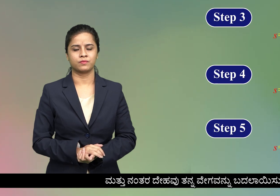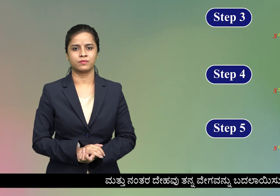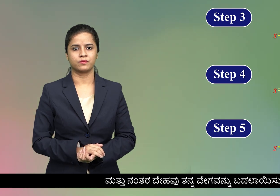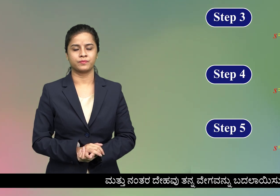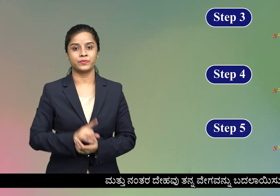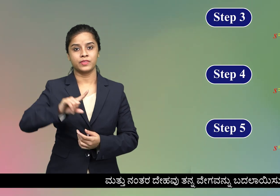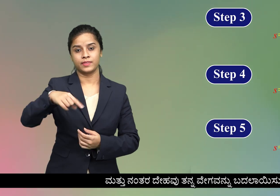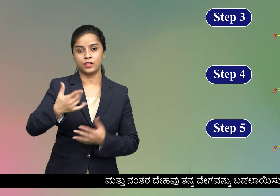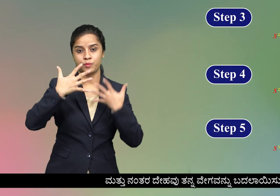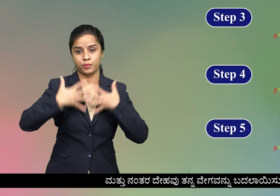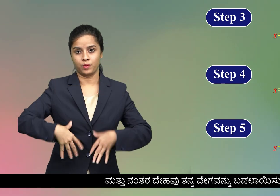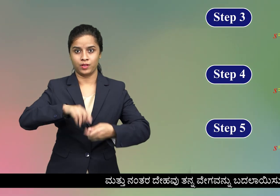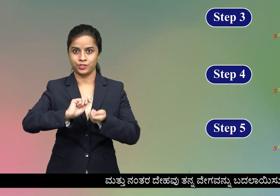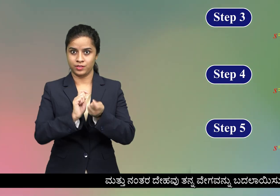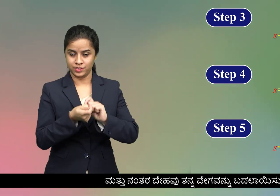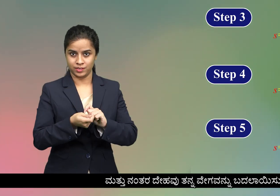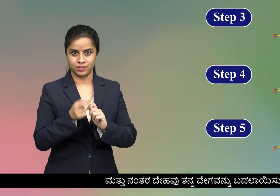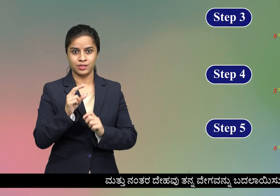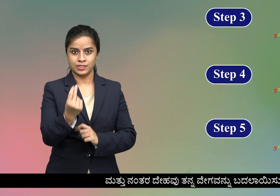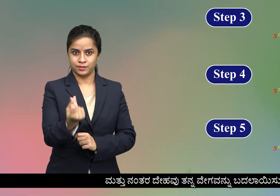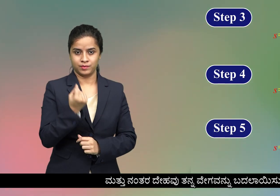ಮತ್ತು ನಂತರ ದೇಹವು ತನ್ನ ವೇಗವನ್ನ ಬದಲಾಯಿಸುತ್ತೆ.